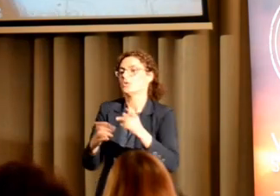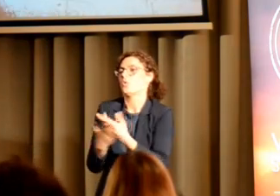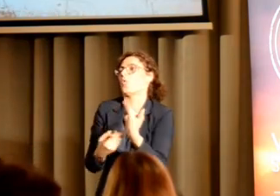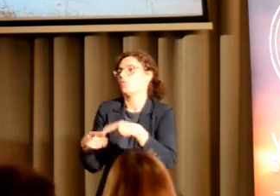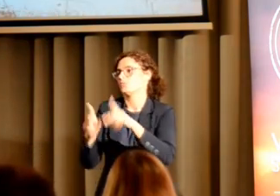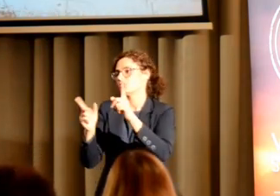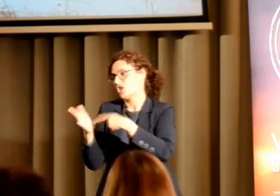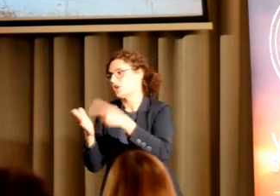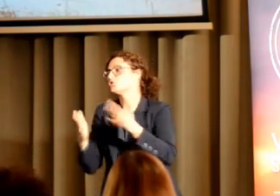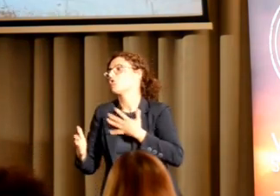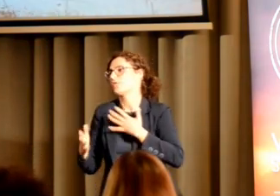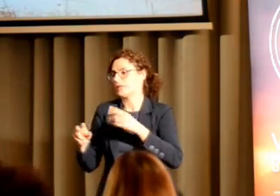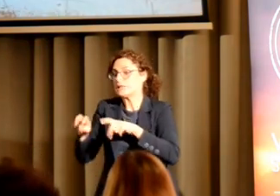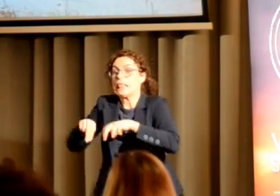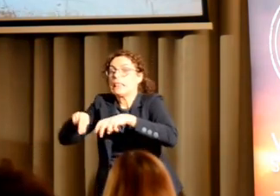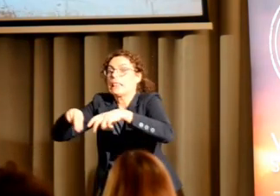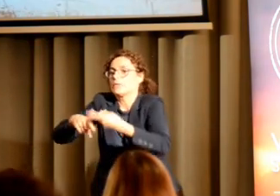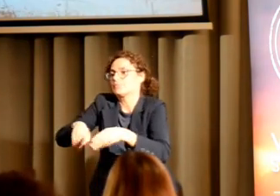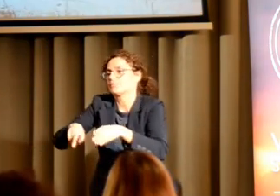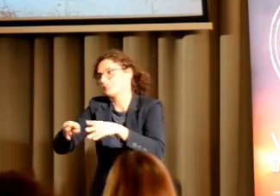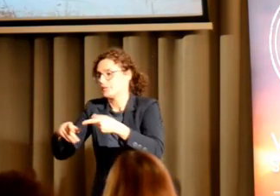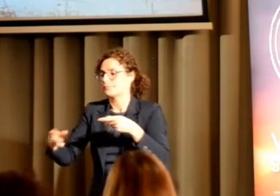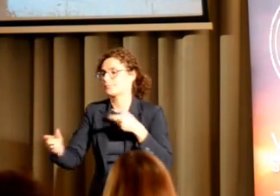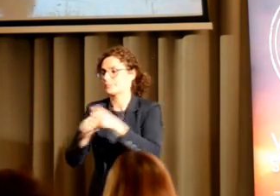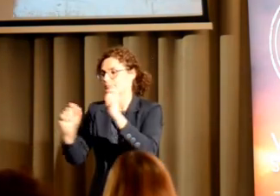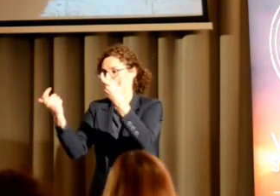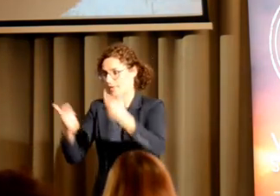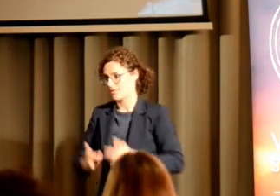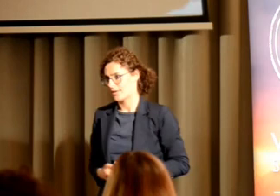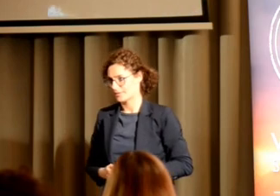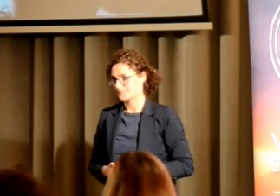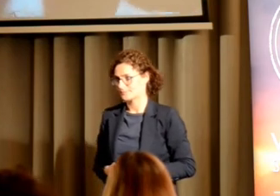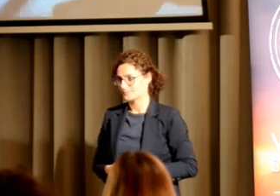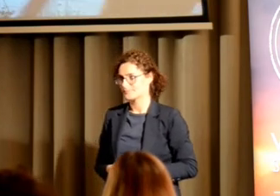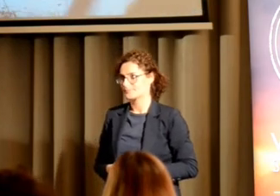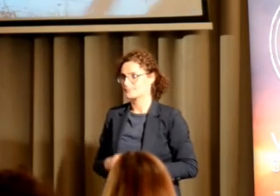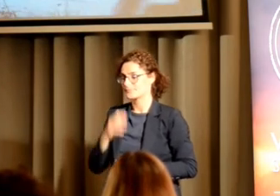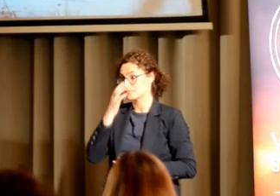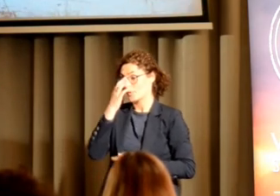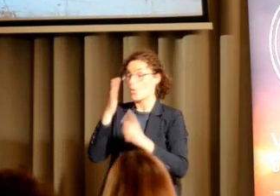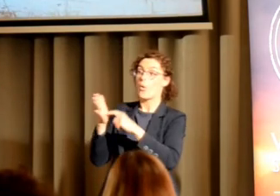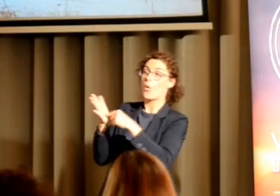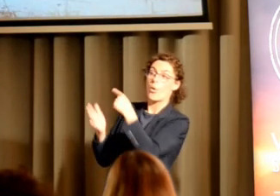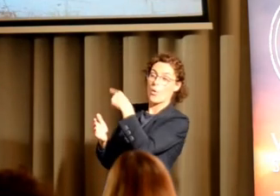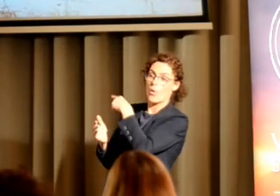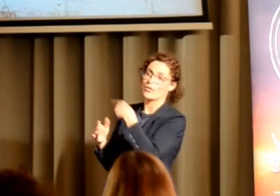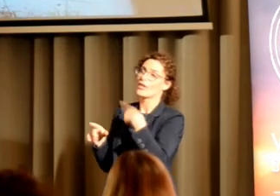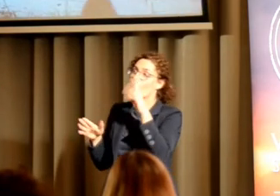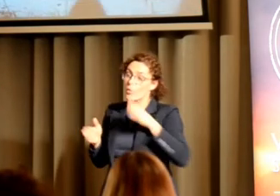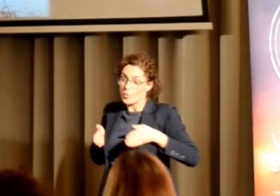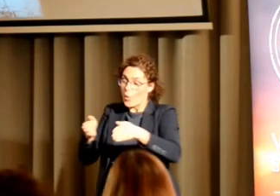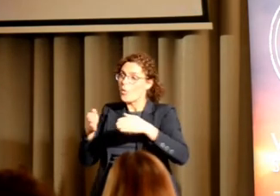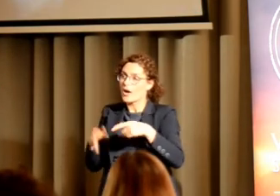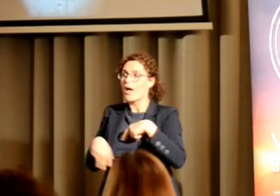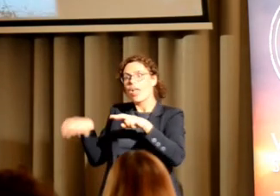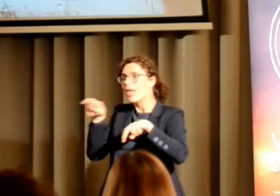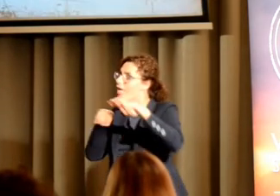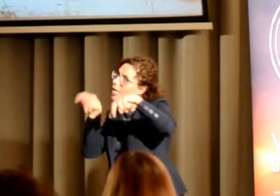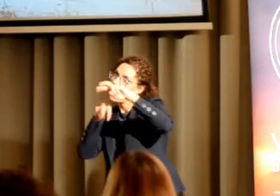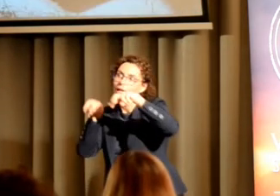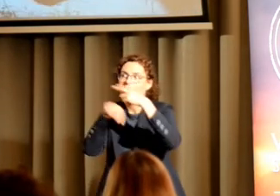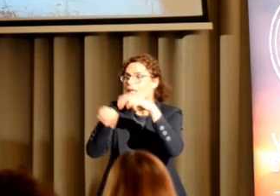tutaj macie Państwo takie właśnie szwędające się szczeniaki. Droga leśna, prawda? Nie wiemy, co z sobą zrobić, ale jest jakiś